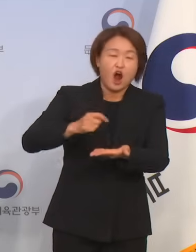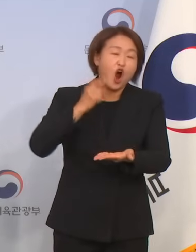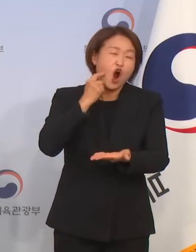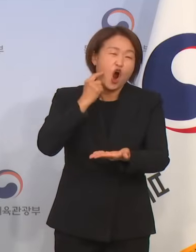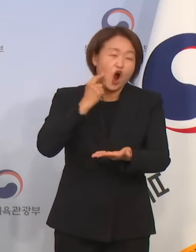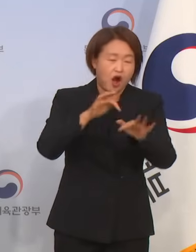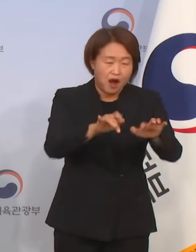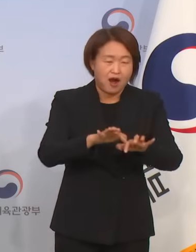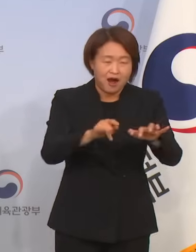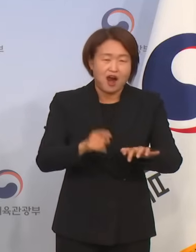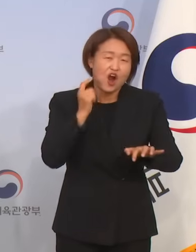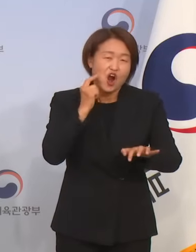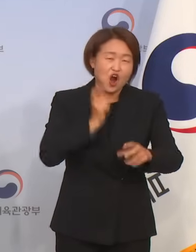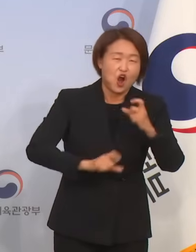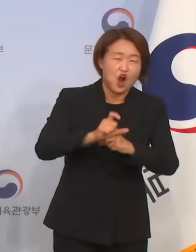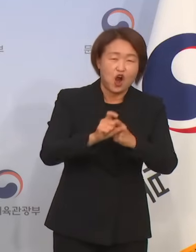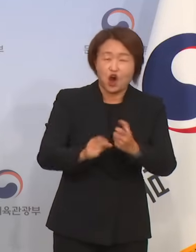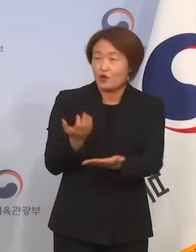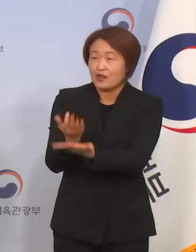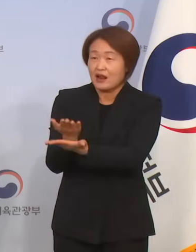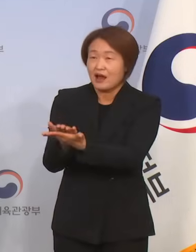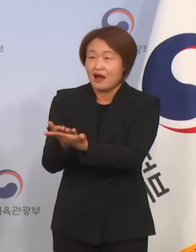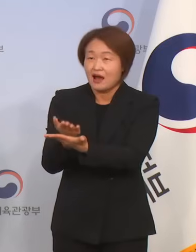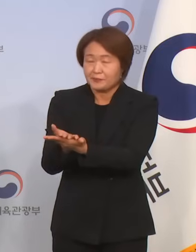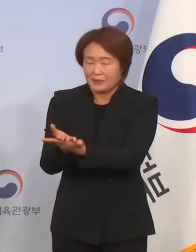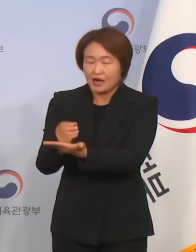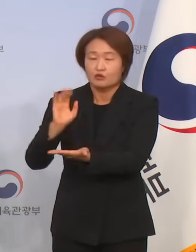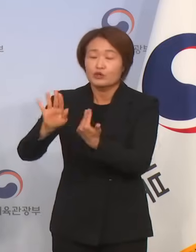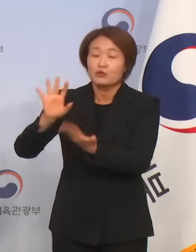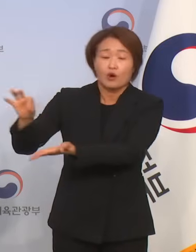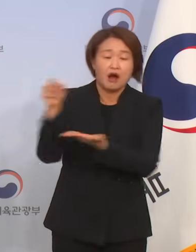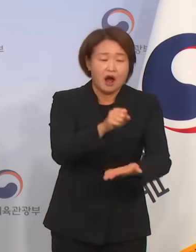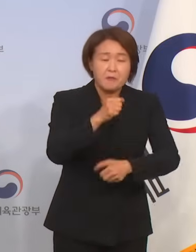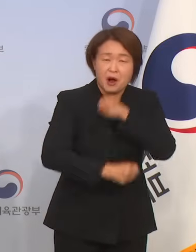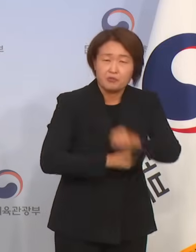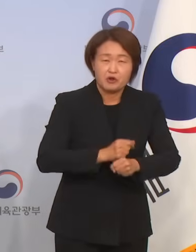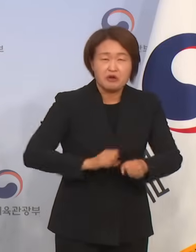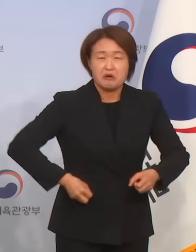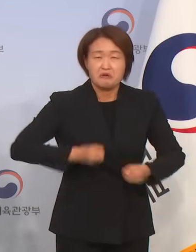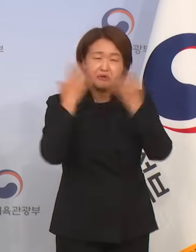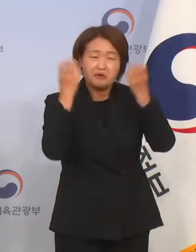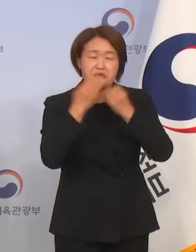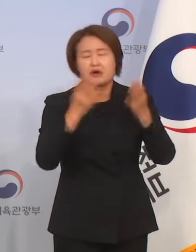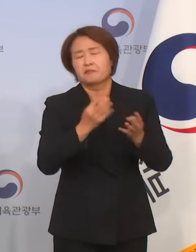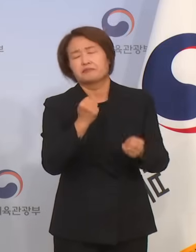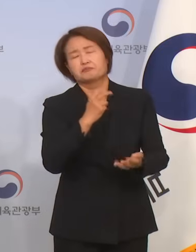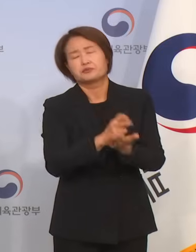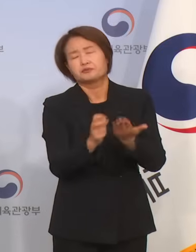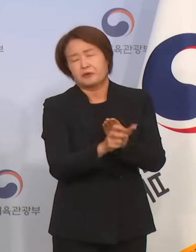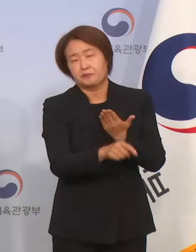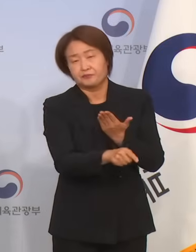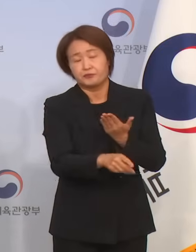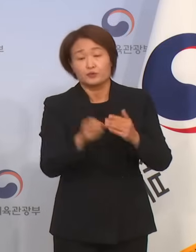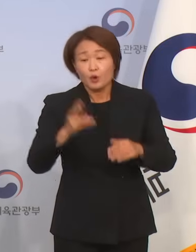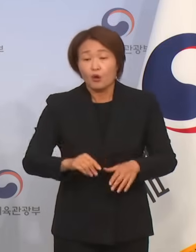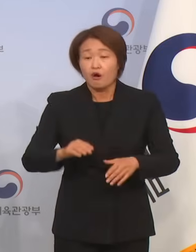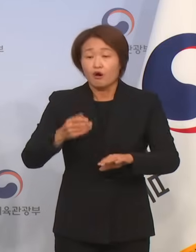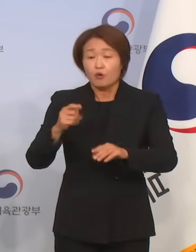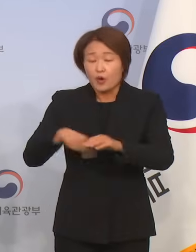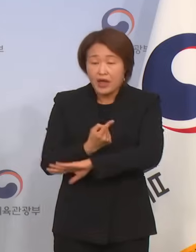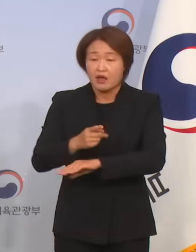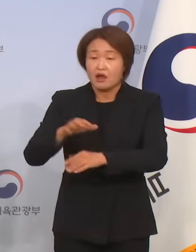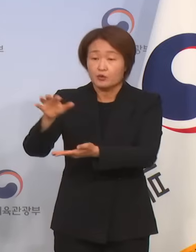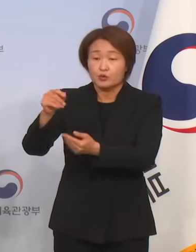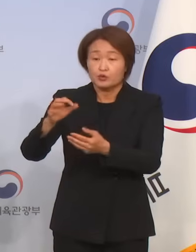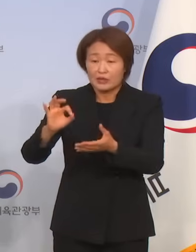신청하고 성금을 부적절하게 집행하였습니다. 다른 종목별 단체의 보조금 교부 시에도